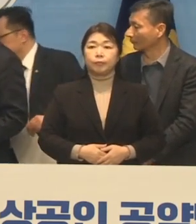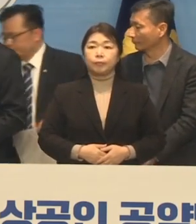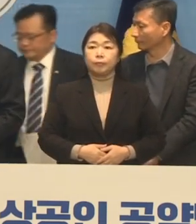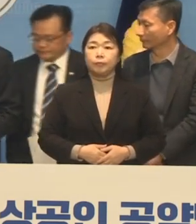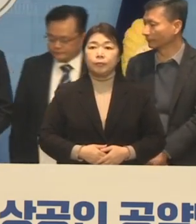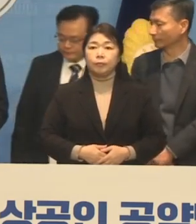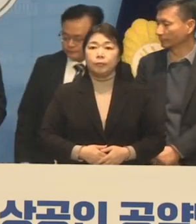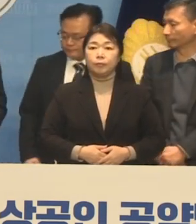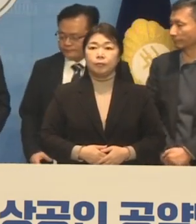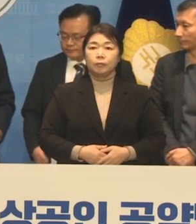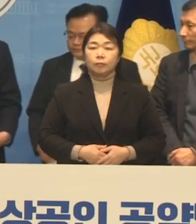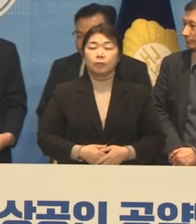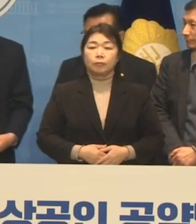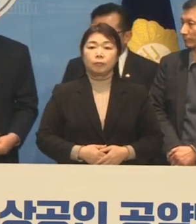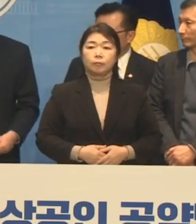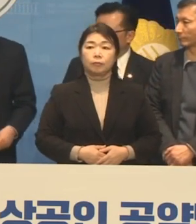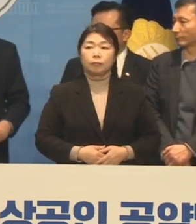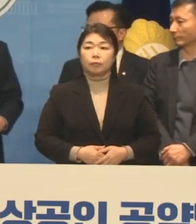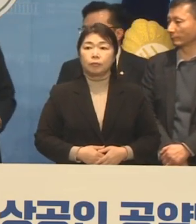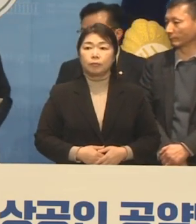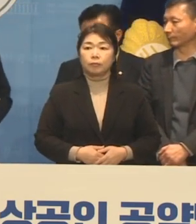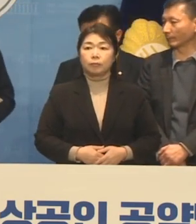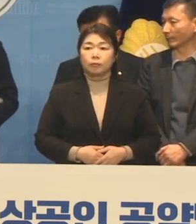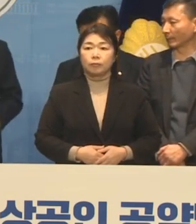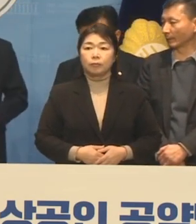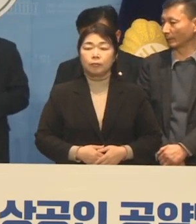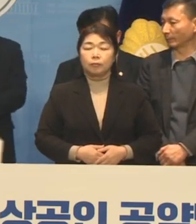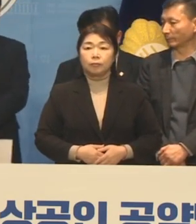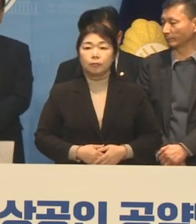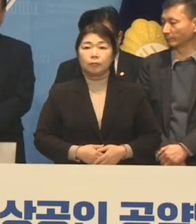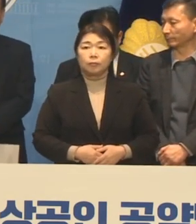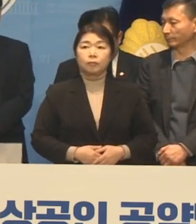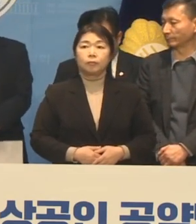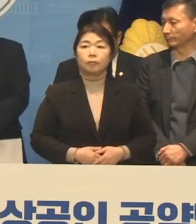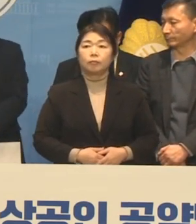네. 제가 먼저 하게 되네. 예.